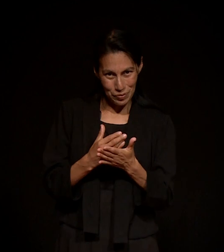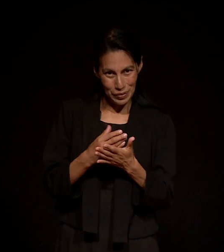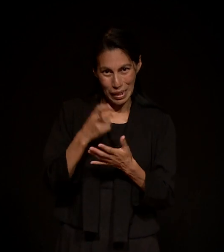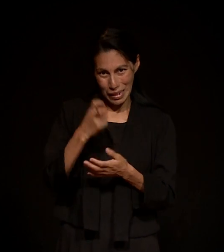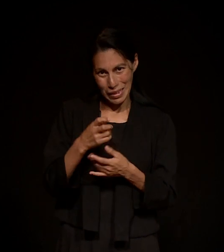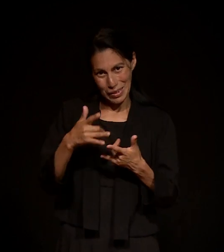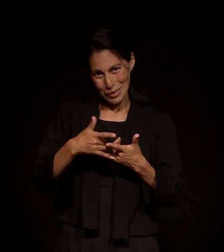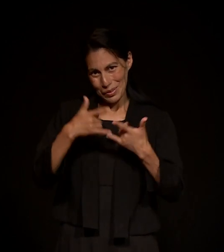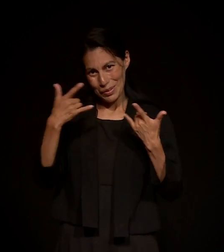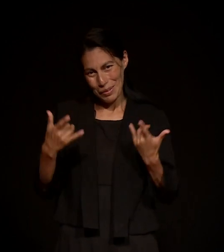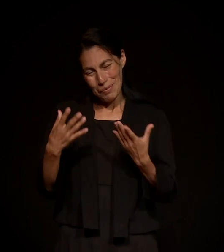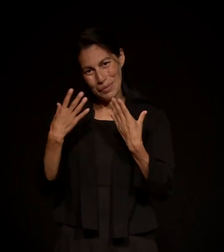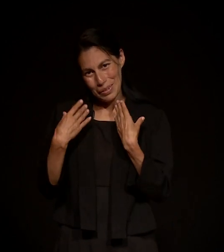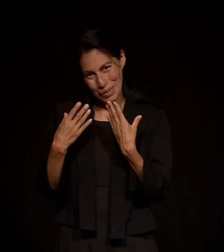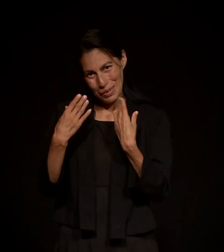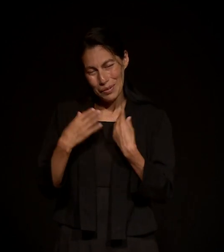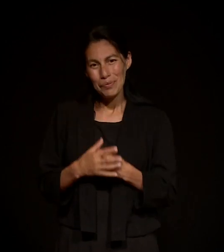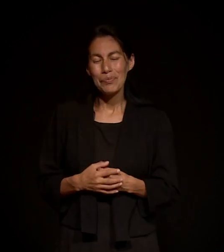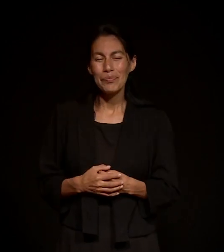lecciones que me enseñó esta historia